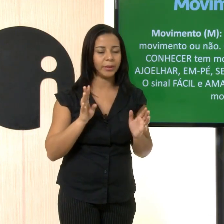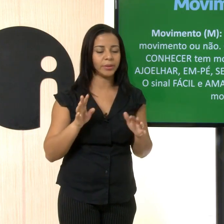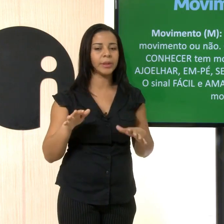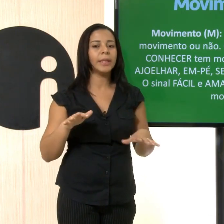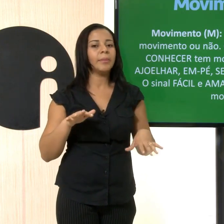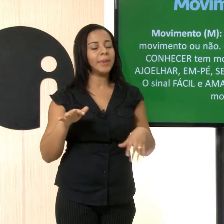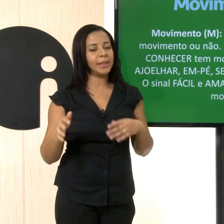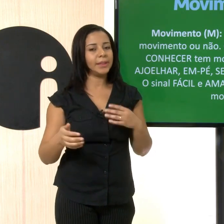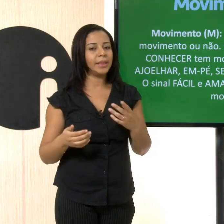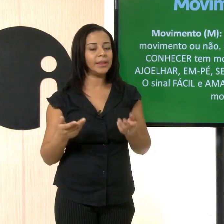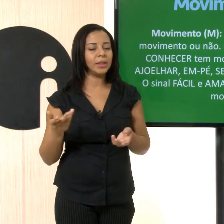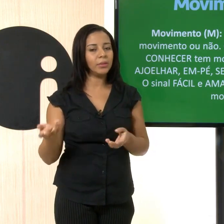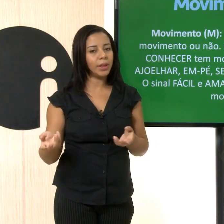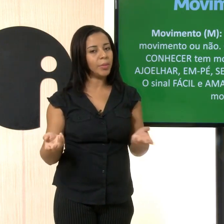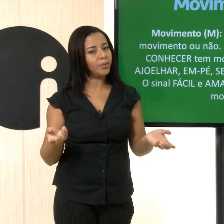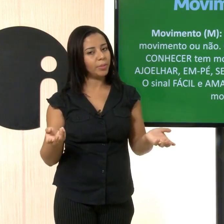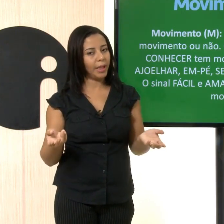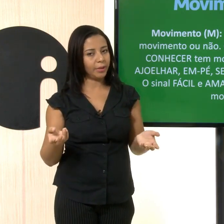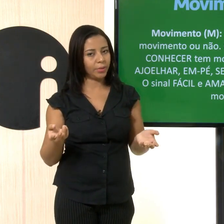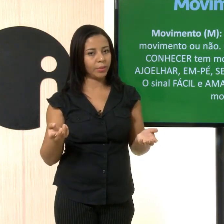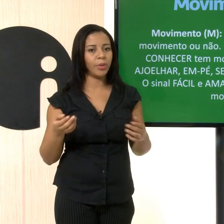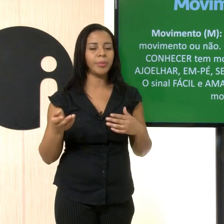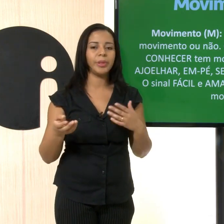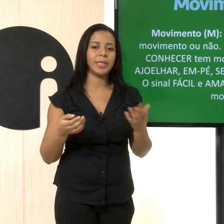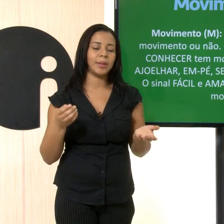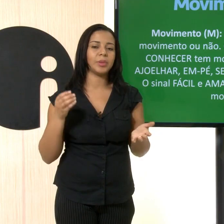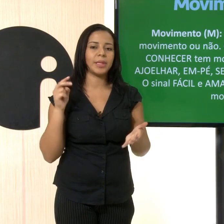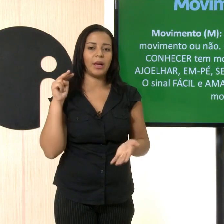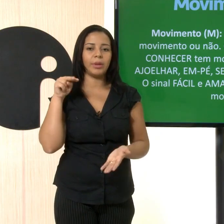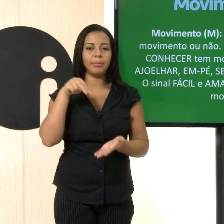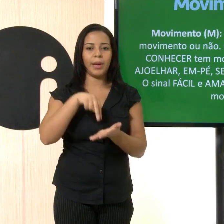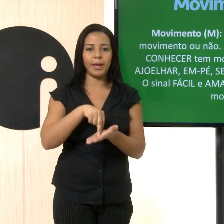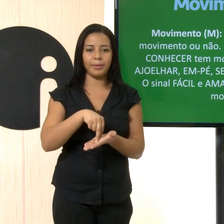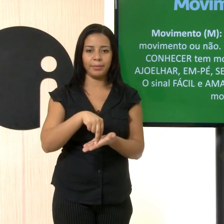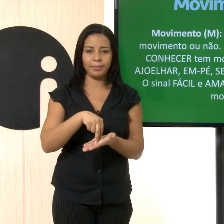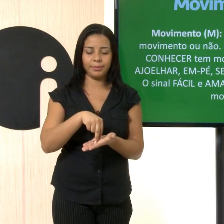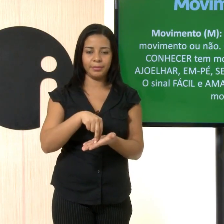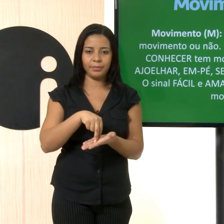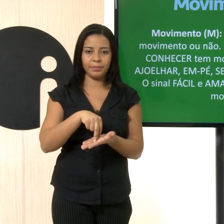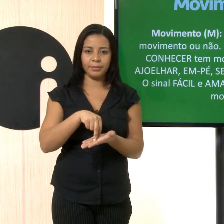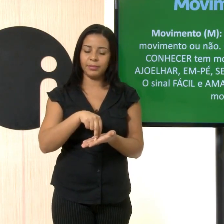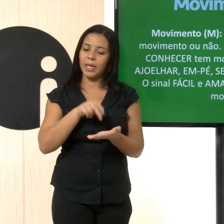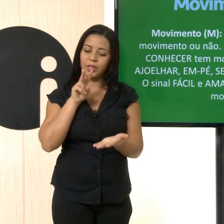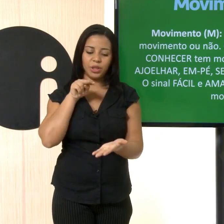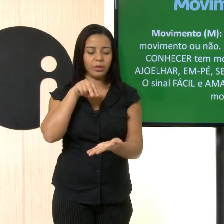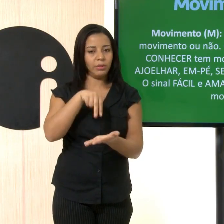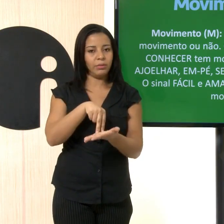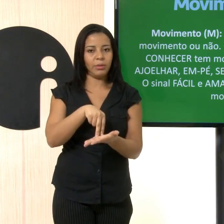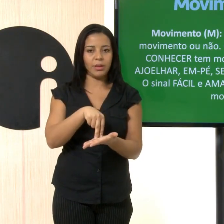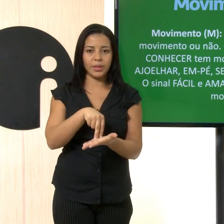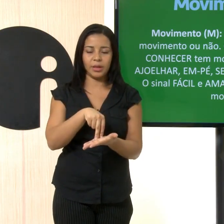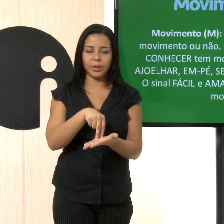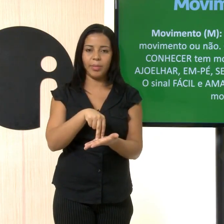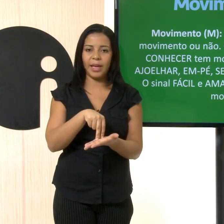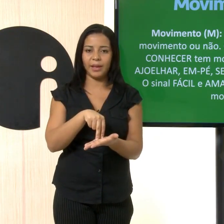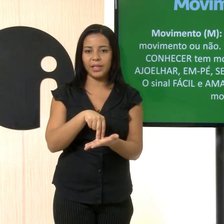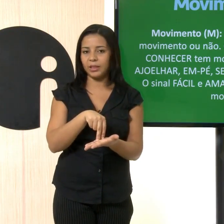movimentos. Mas tem sinais que não têm movimento, como, por exemplo, sinal em pé. Este é o sinal em pé, ele não